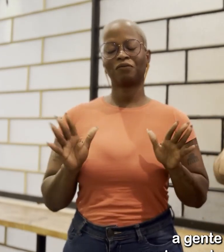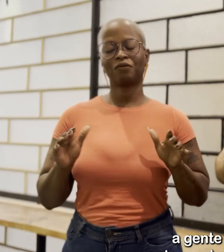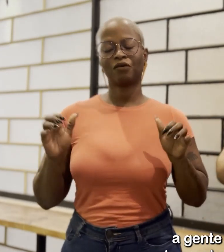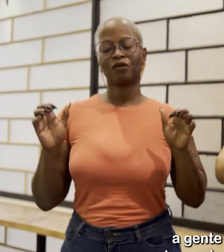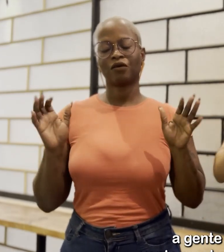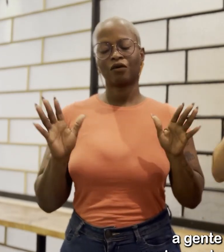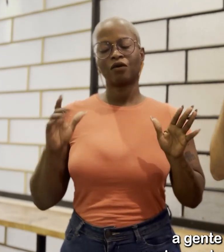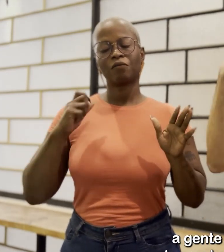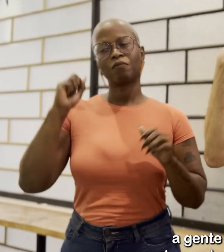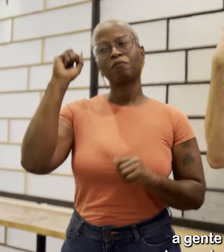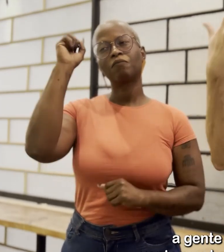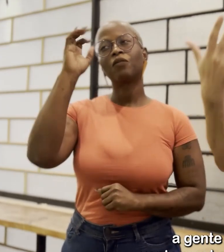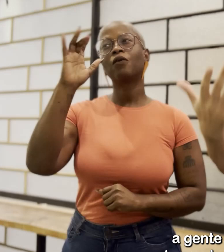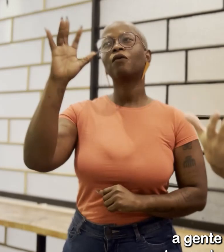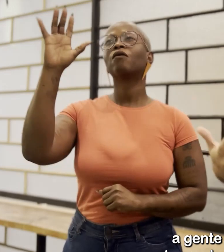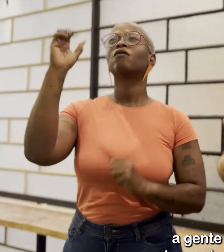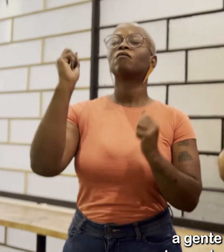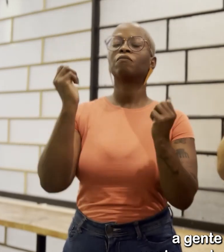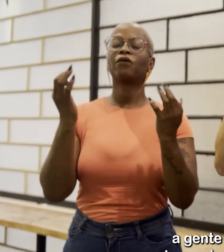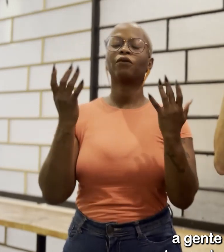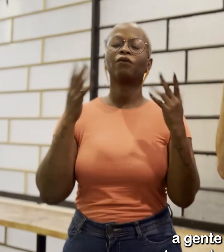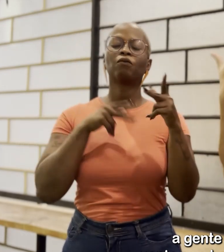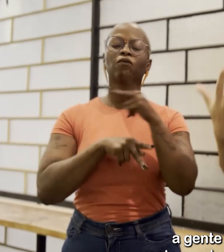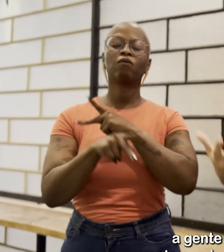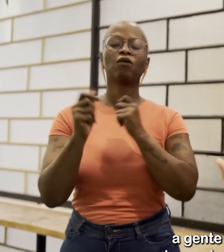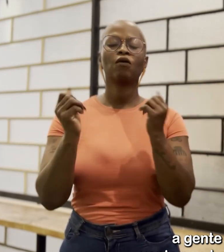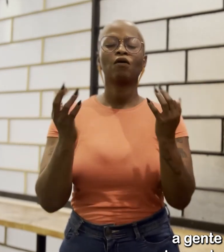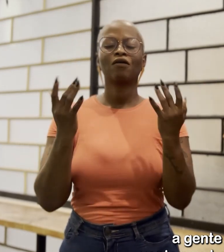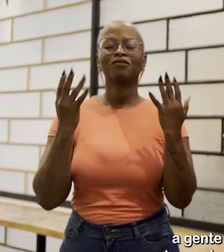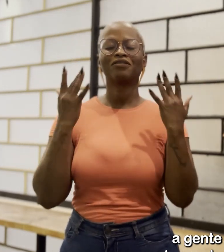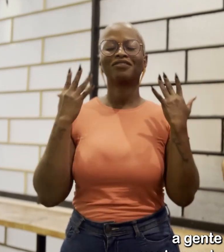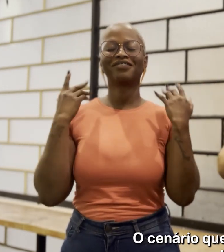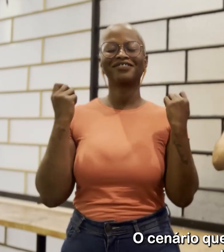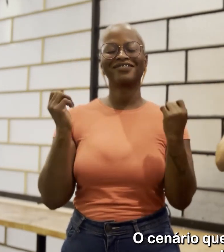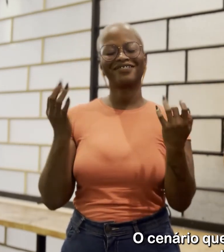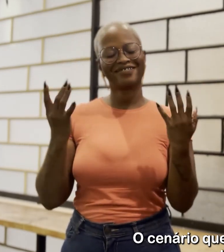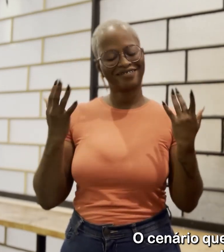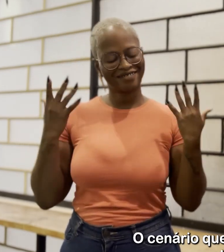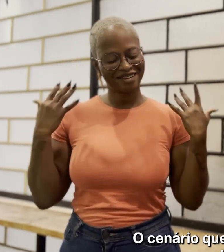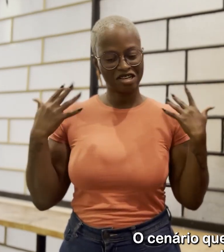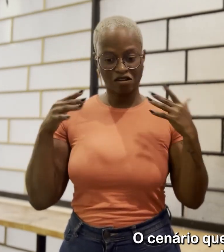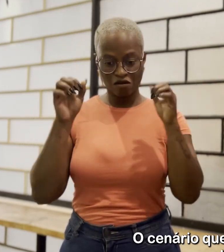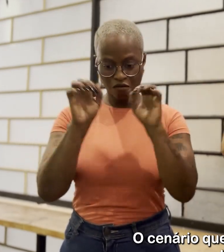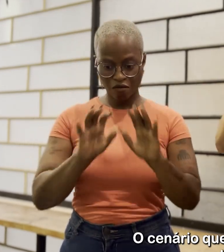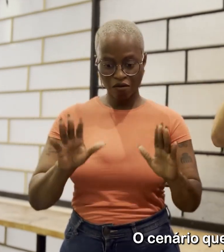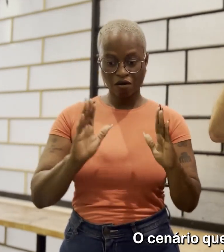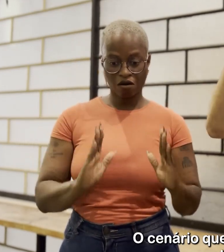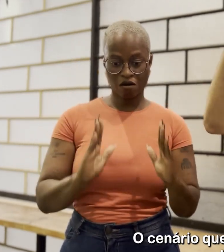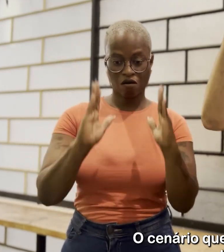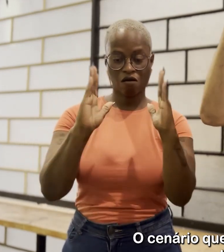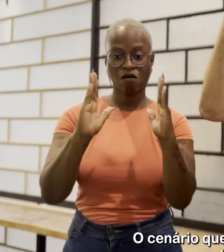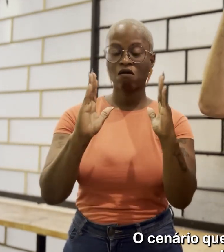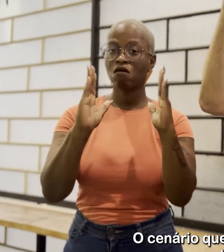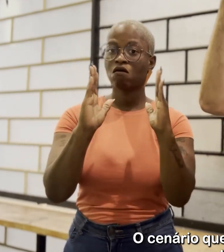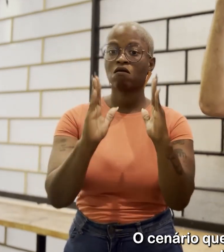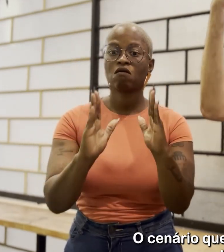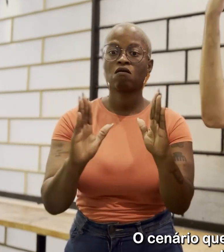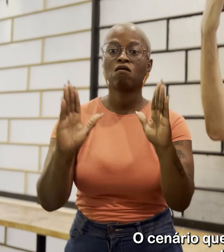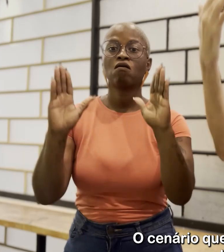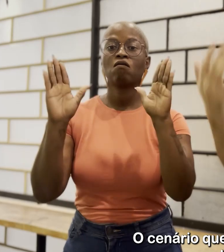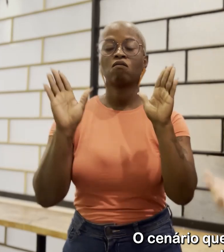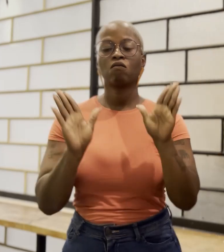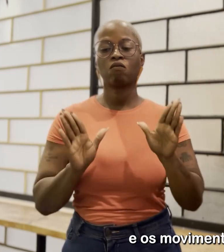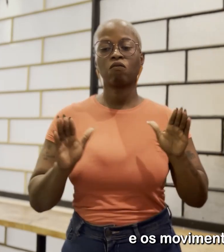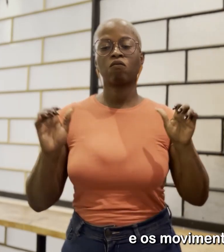a gente imagina esse vento que bate no nosso rosto, o cenário que antes era vertical, ele